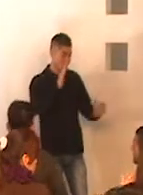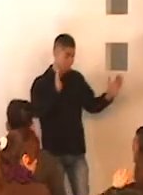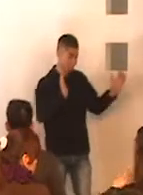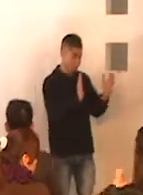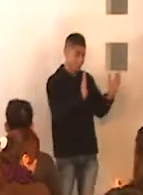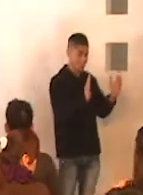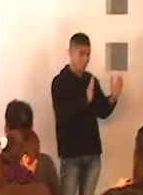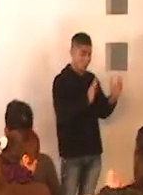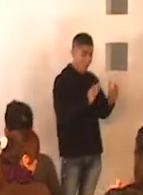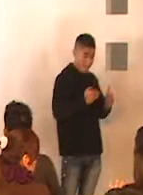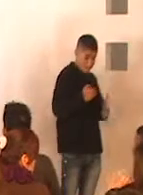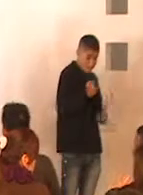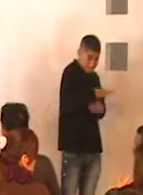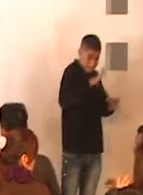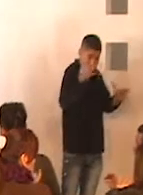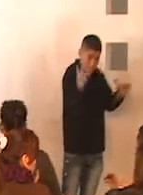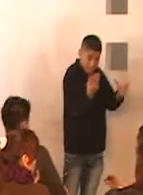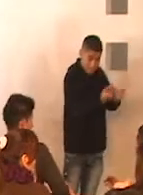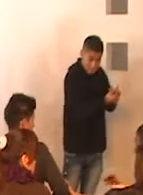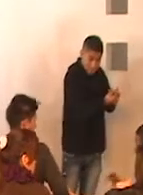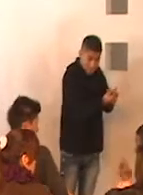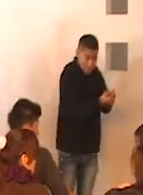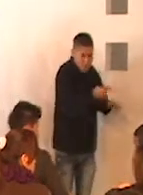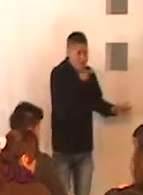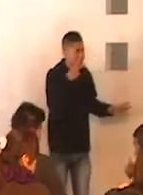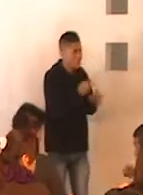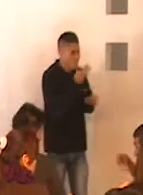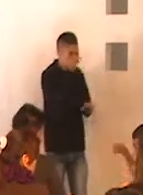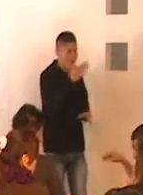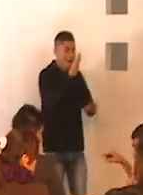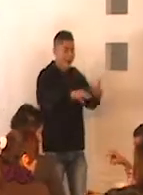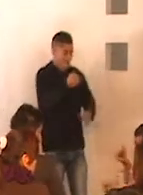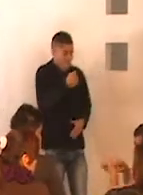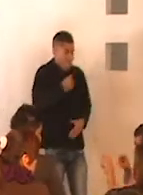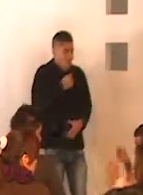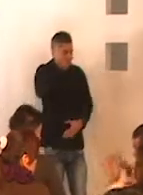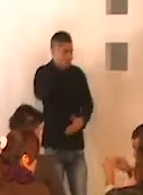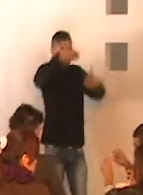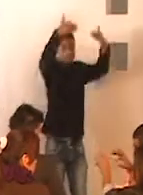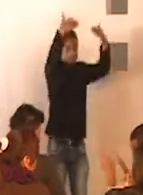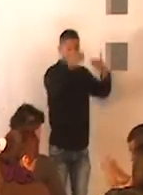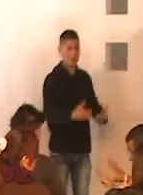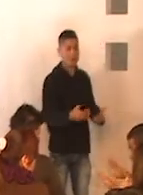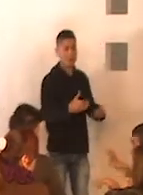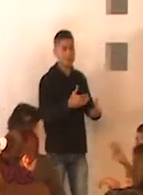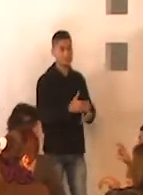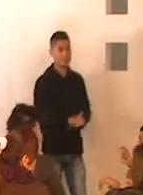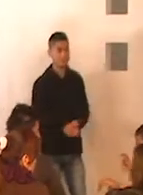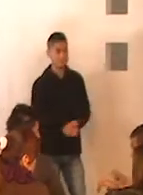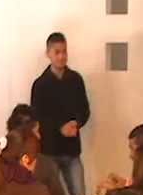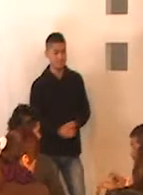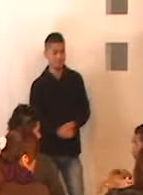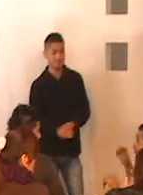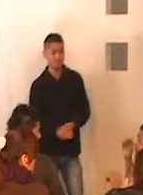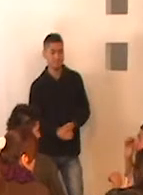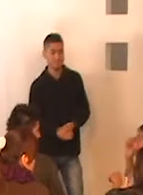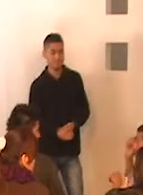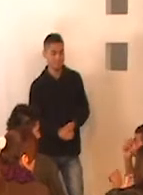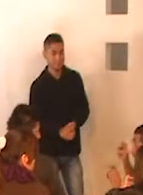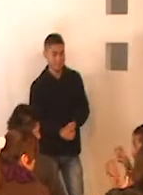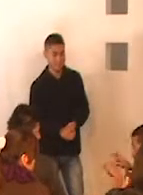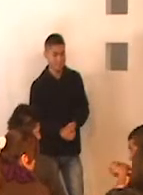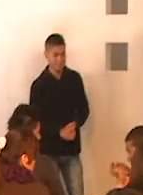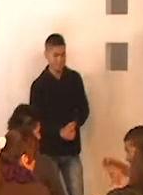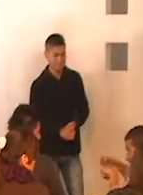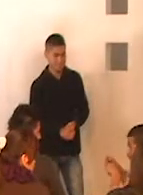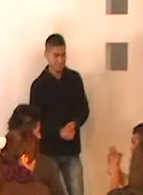tan difícil y tan, sino es también la barrera que uno pone como docente. Estamos empezando, estamos en la tarea, pero